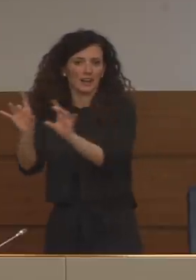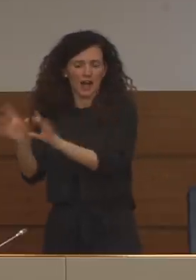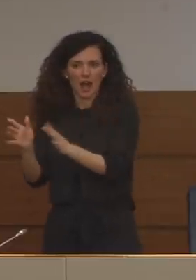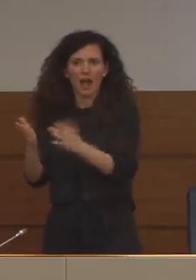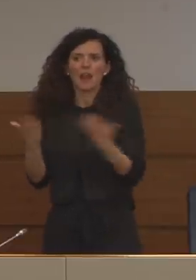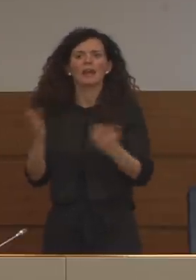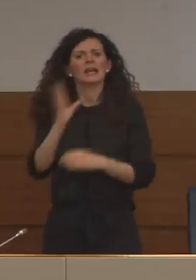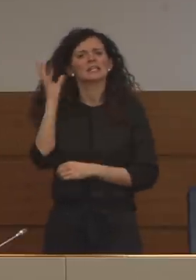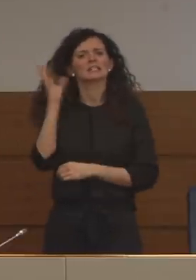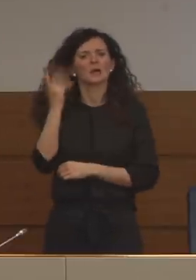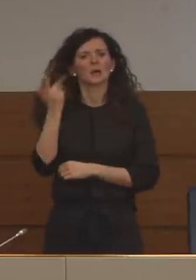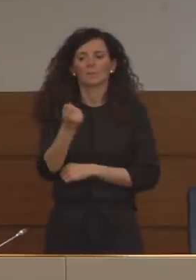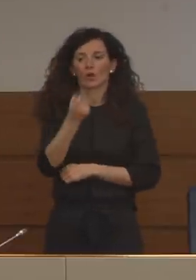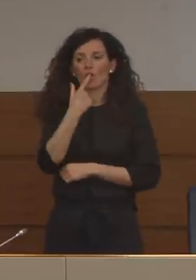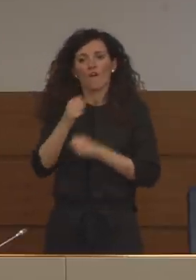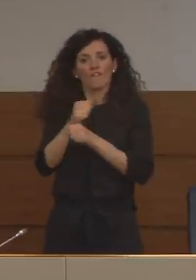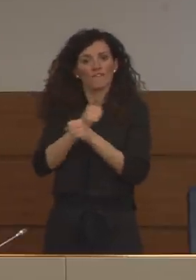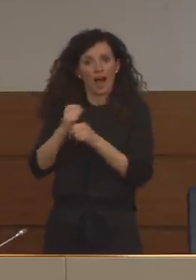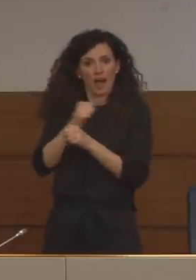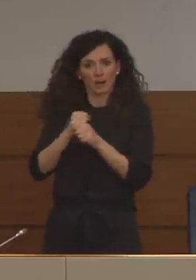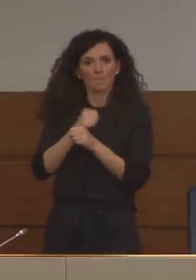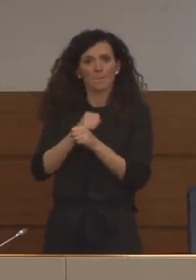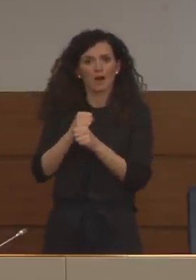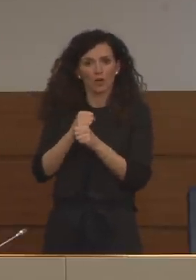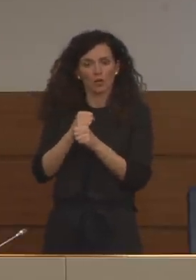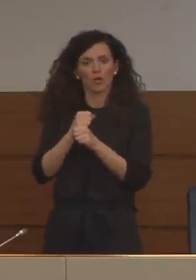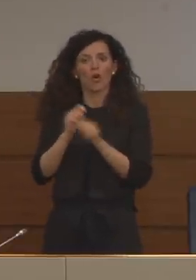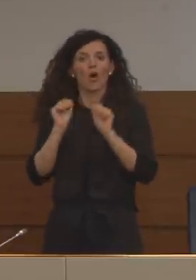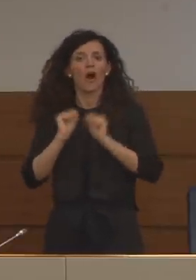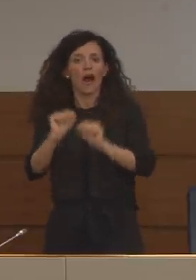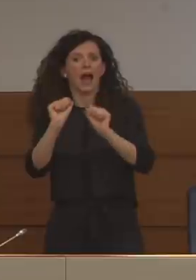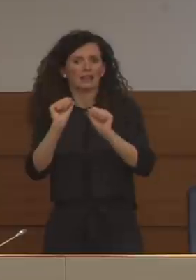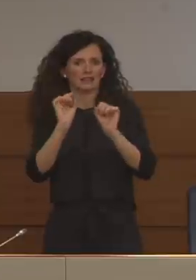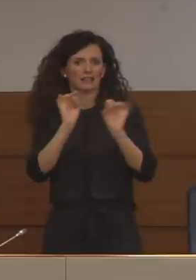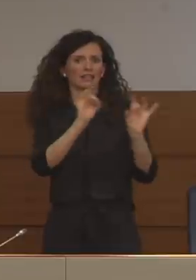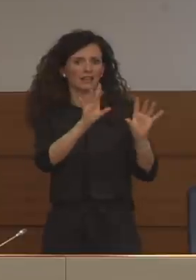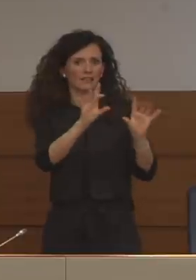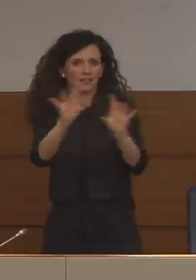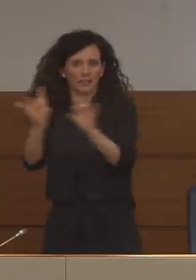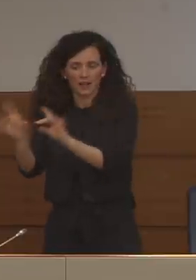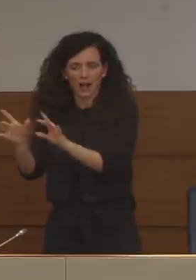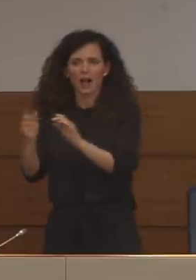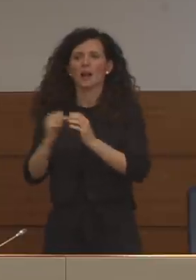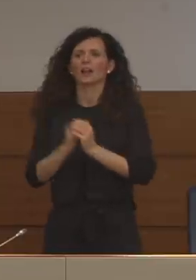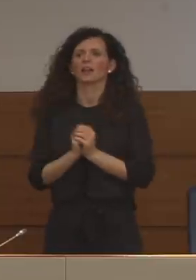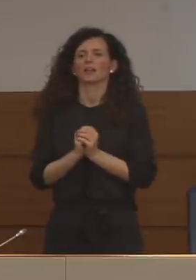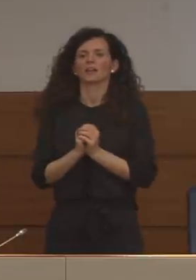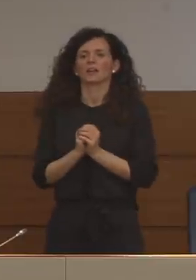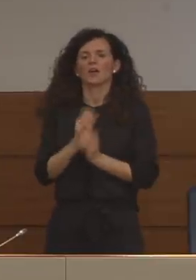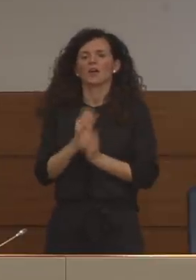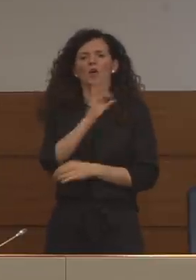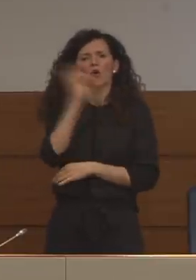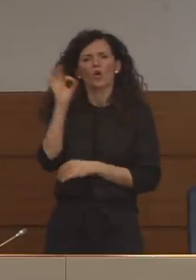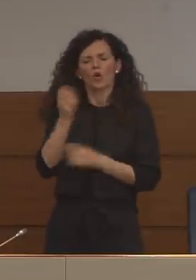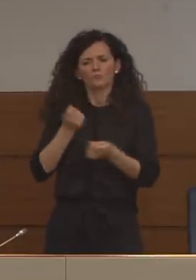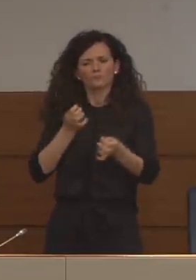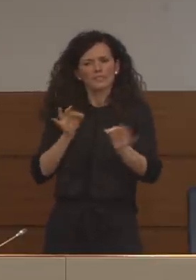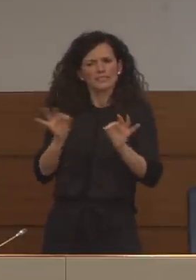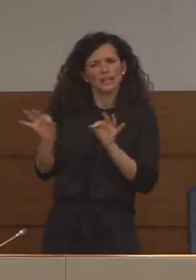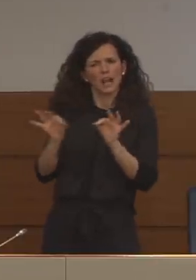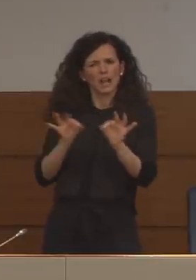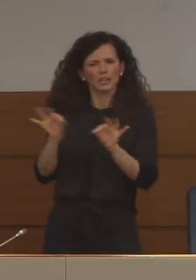farmaci ad azione antivirale sia di strategie di trattamento